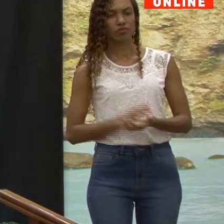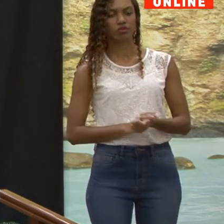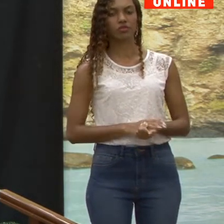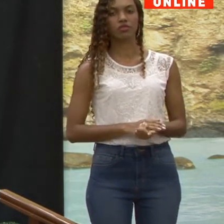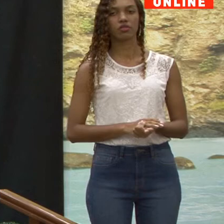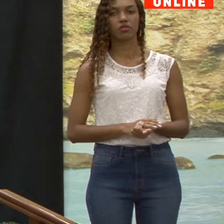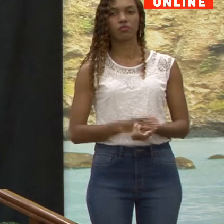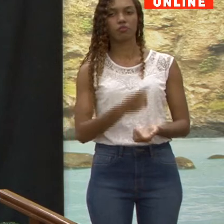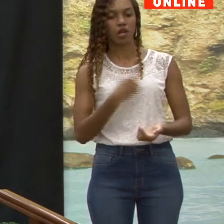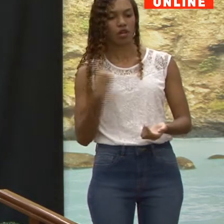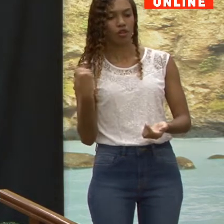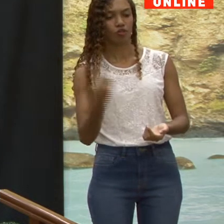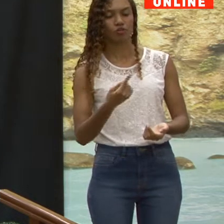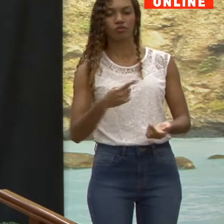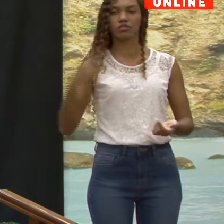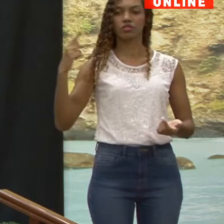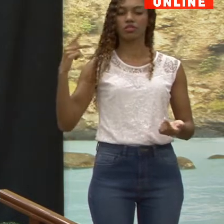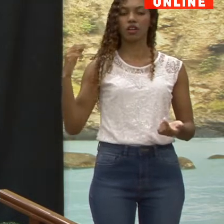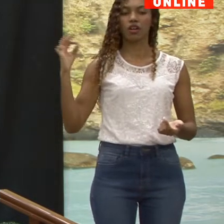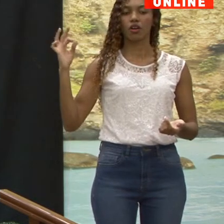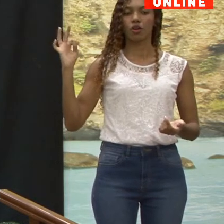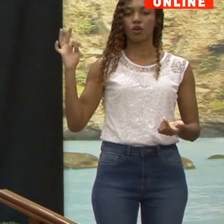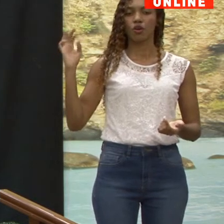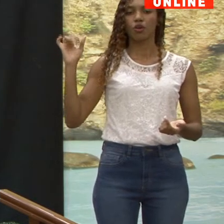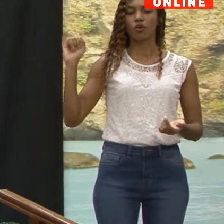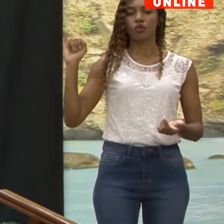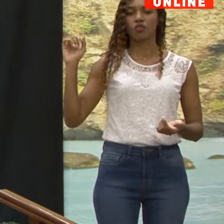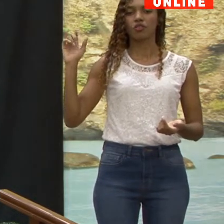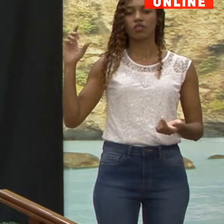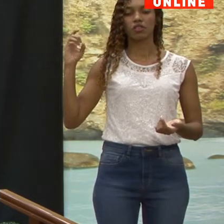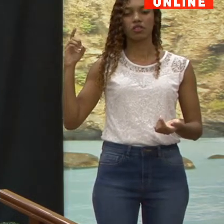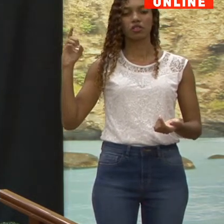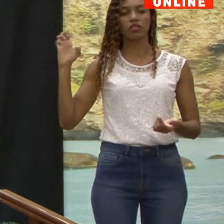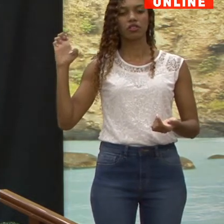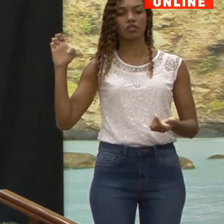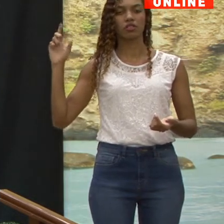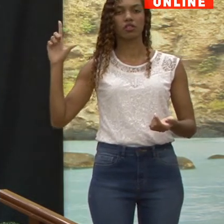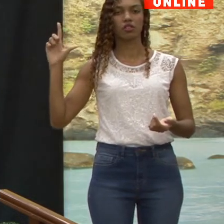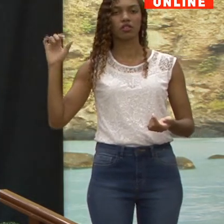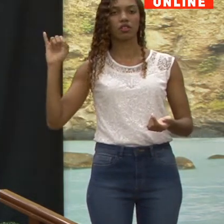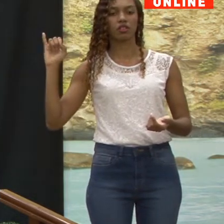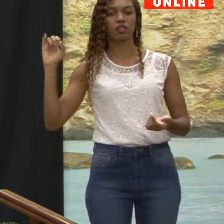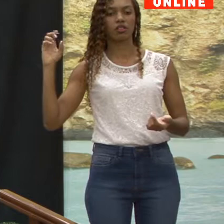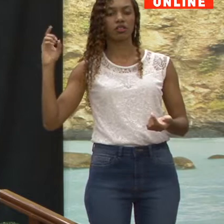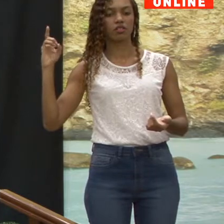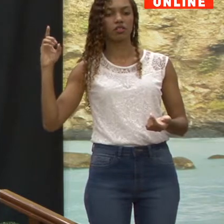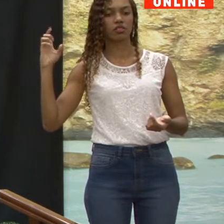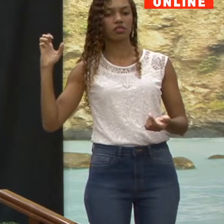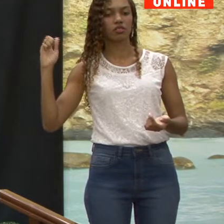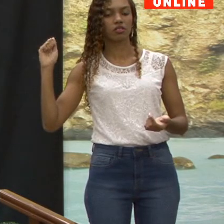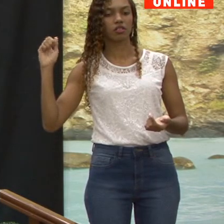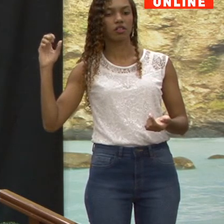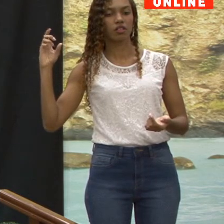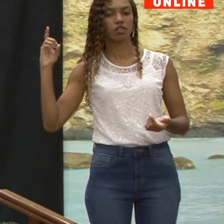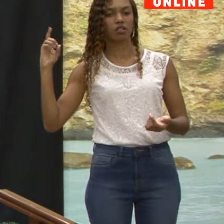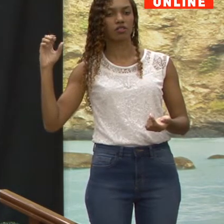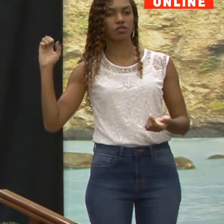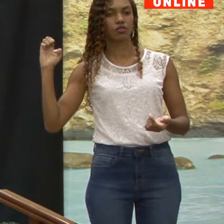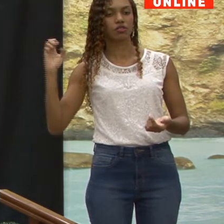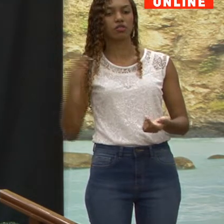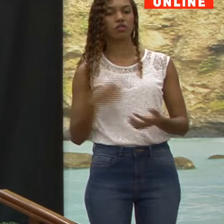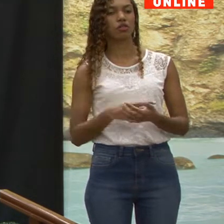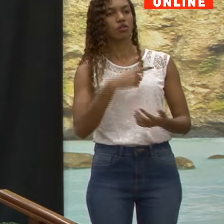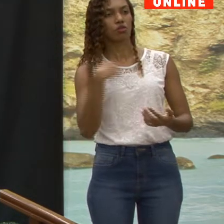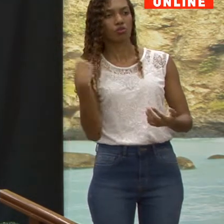E nós temos visto aqui a fidelidade de alguns em seus dízimos e oferta nesse tempo que